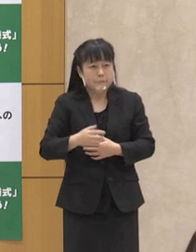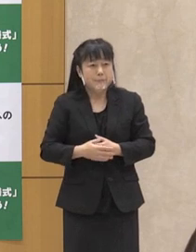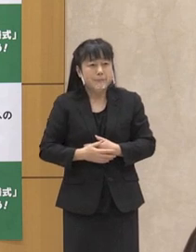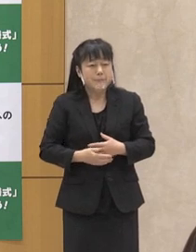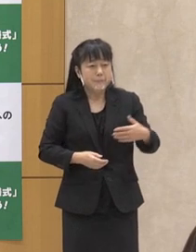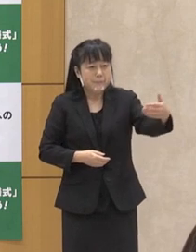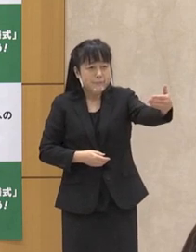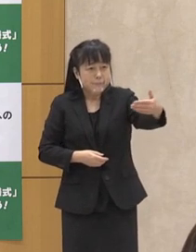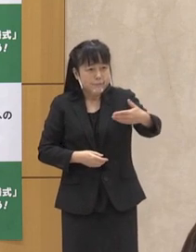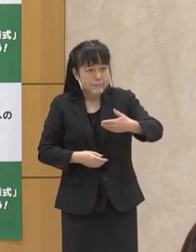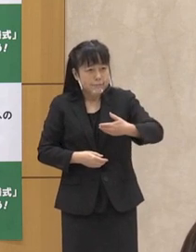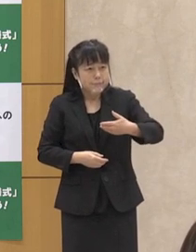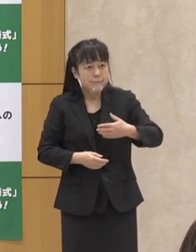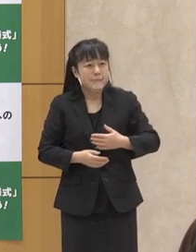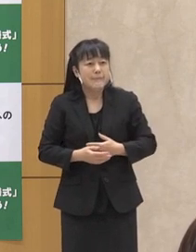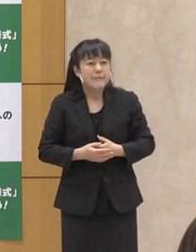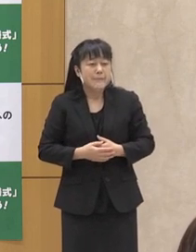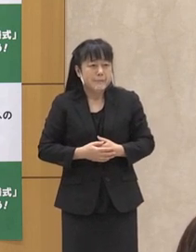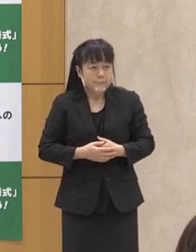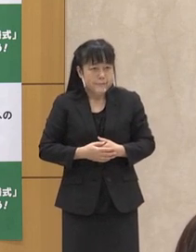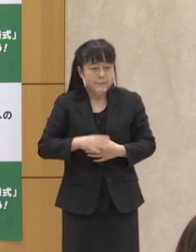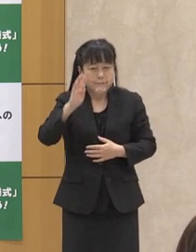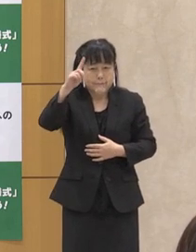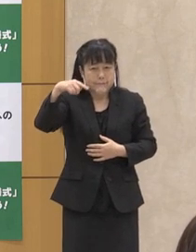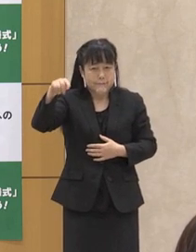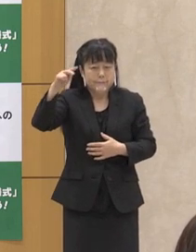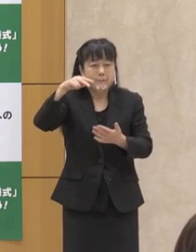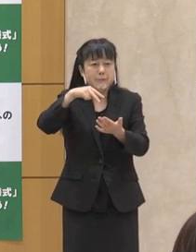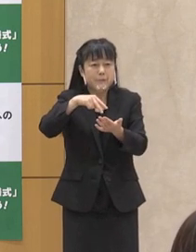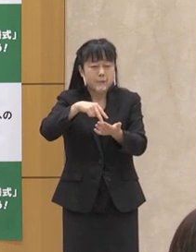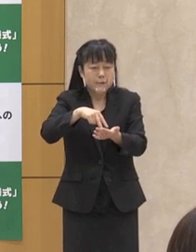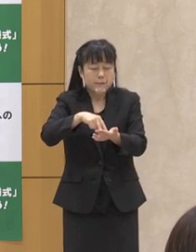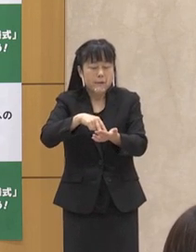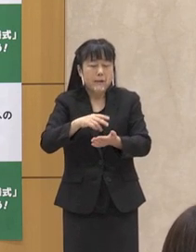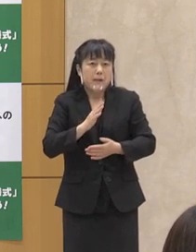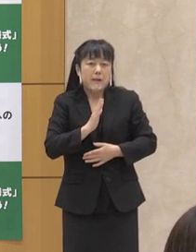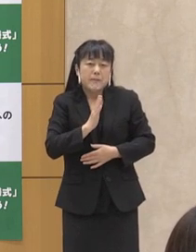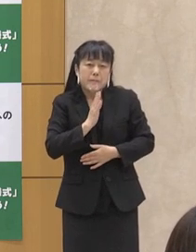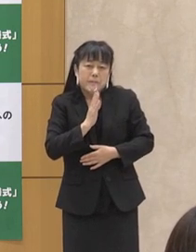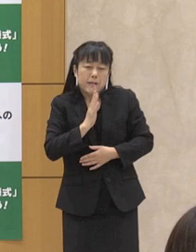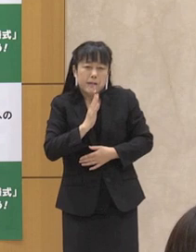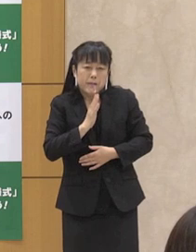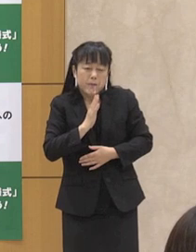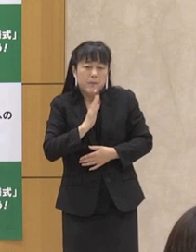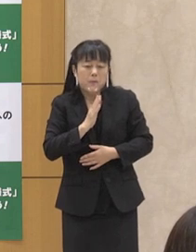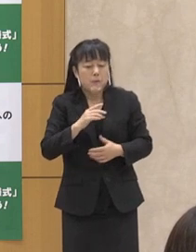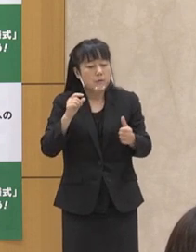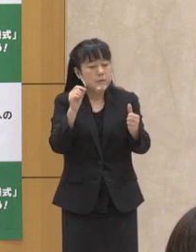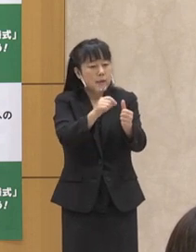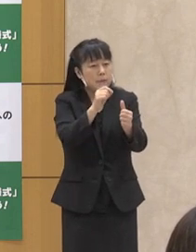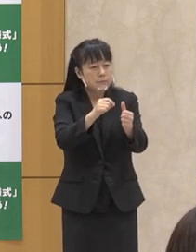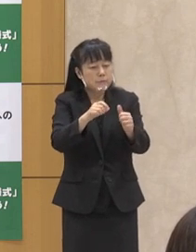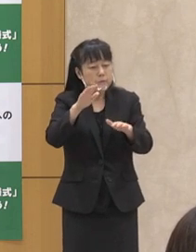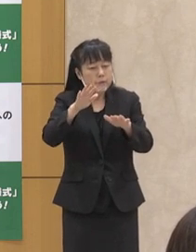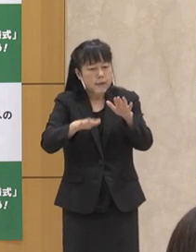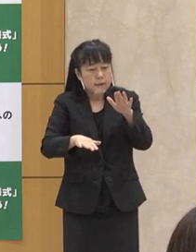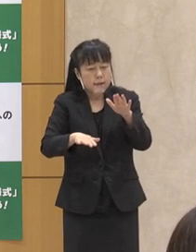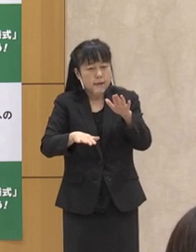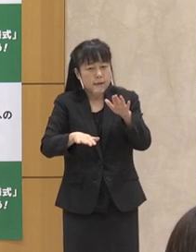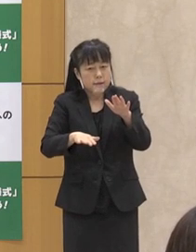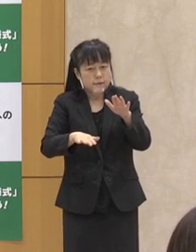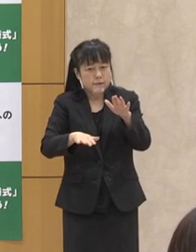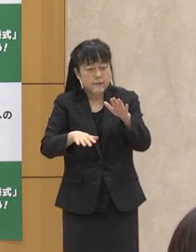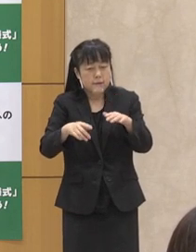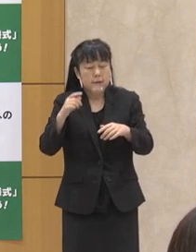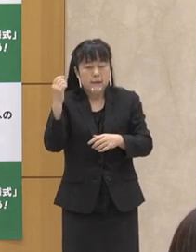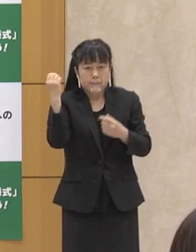そうしましたら、一応県としてはそういった実態として、事実として、こういった差別や偏見があるという認識を持っているというふうな理